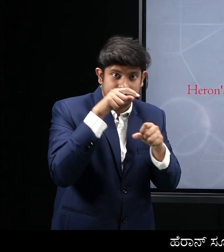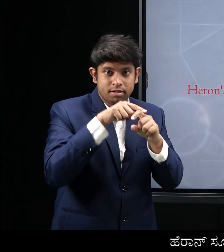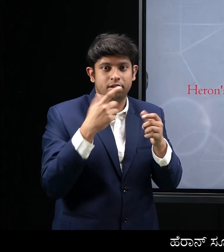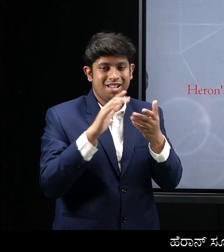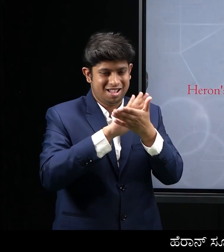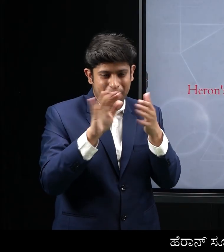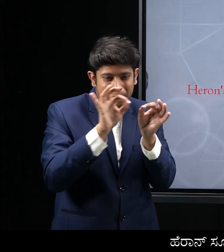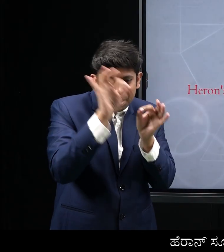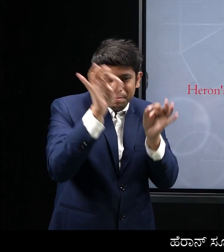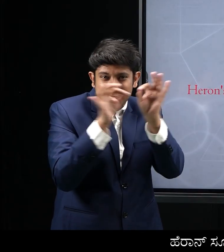ಅನ್ಲಾಕ್ ಮಾಡಿ.